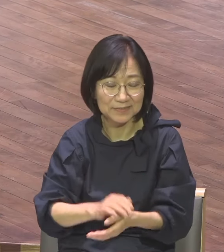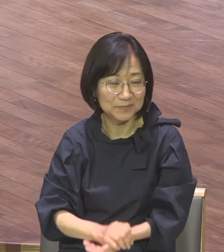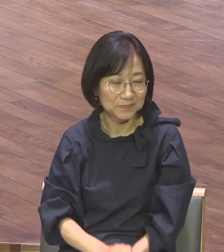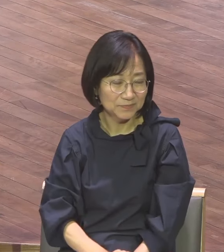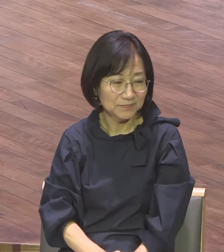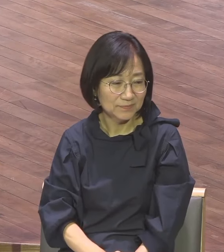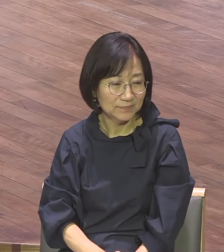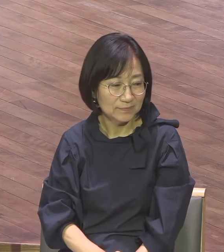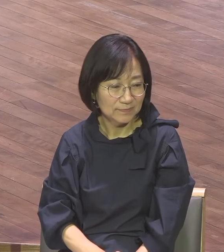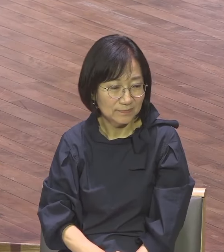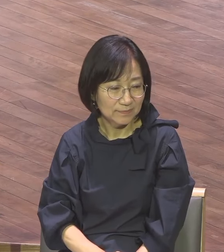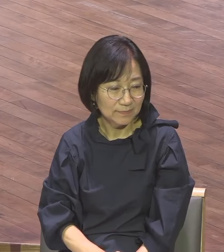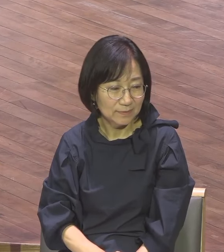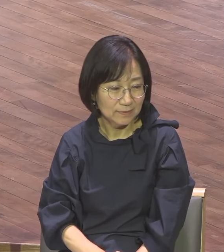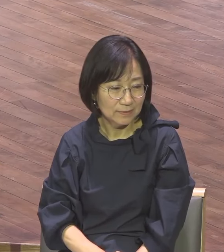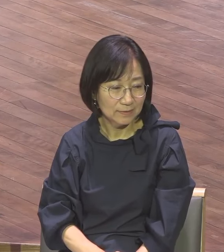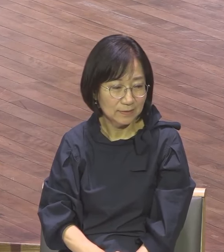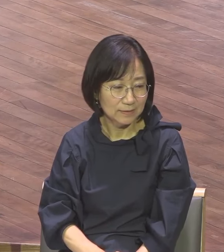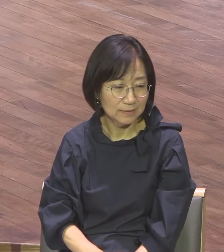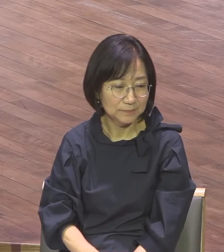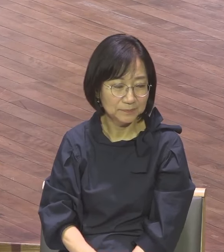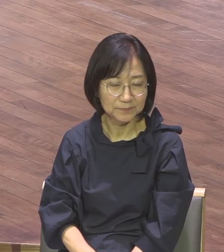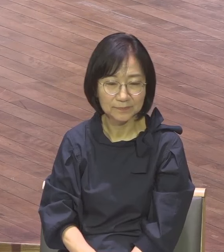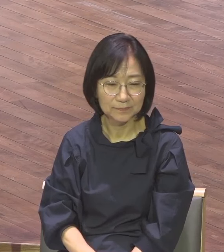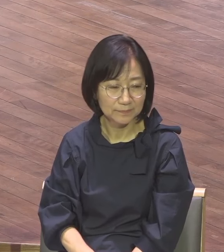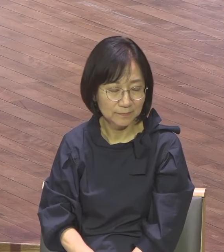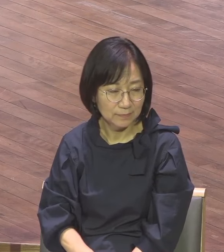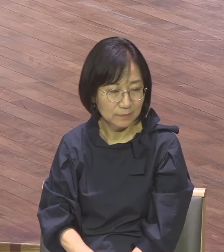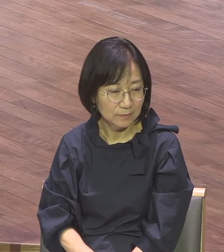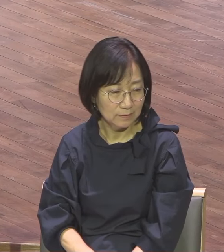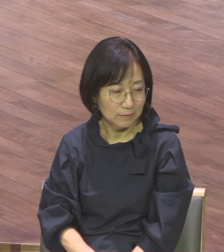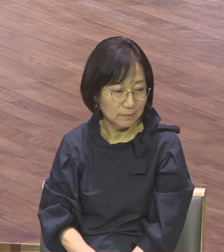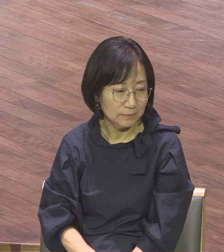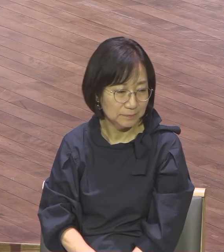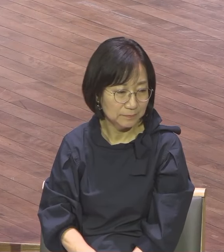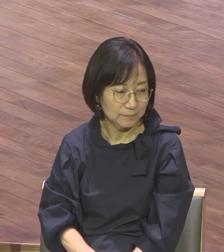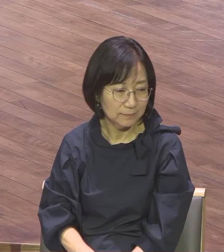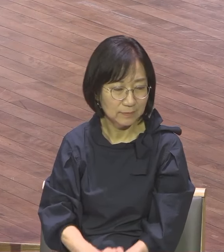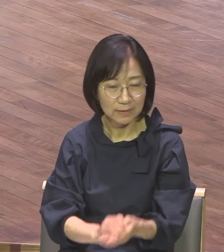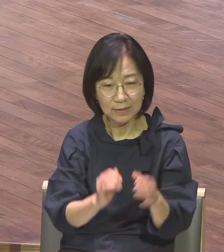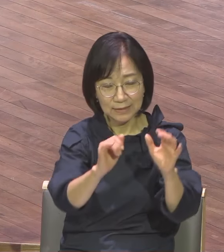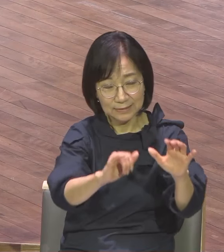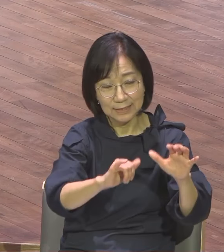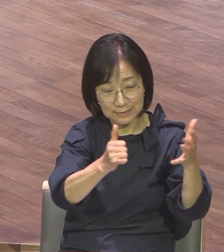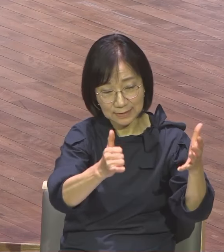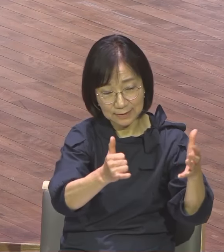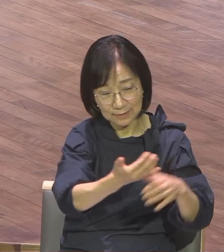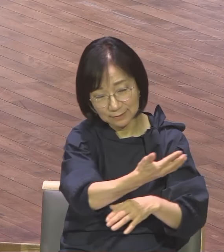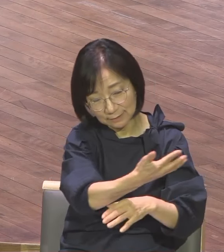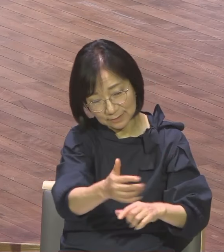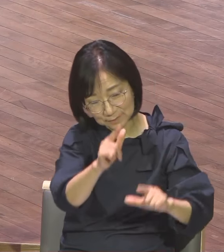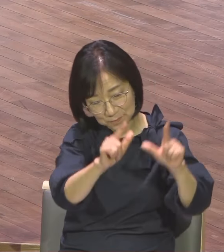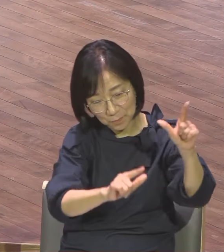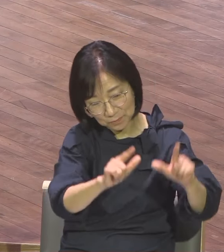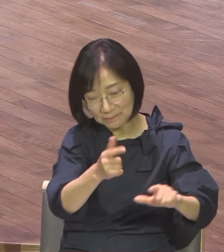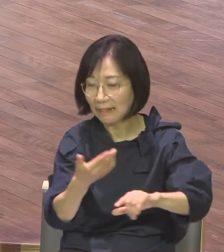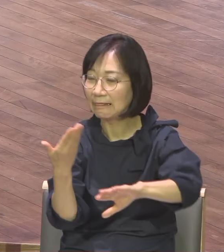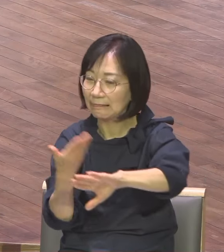핵심은 책 제목처럼 세상의 흐름과 다르게 살아보는 것이다.